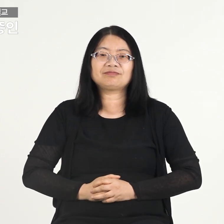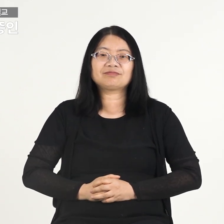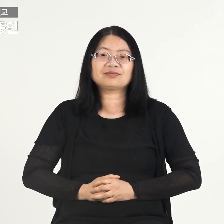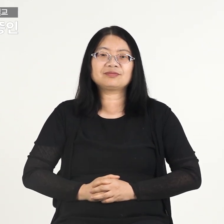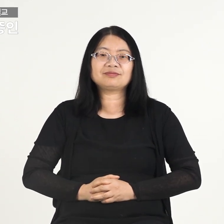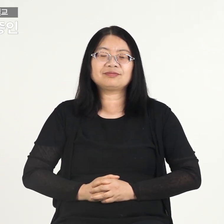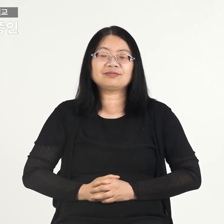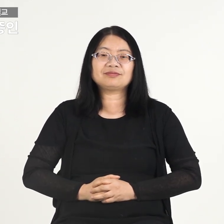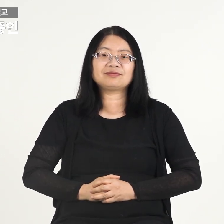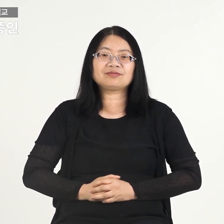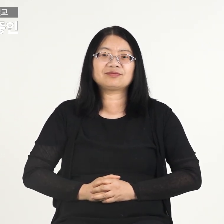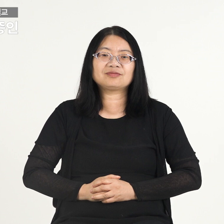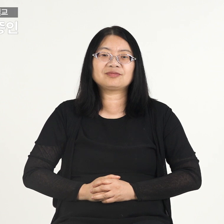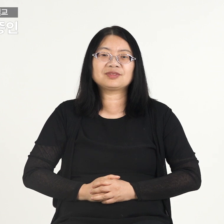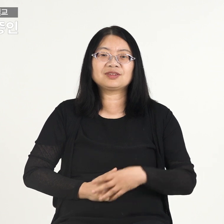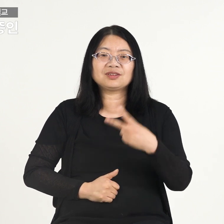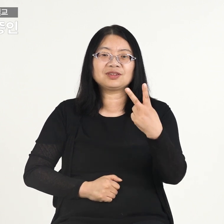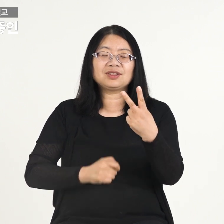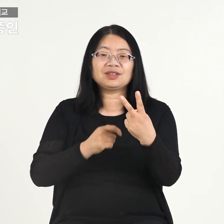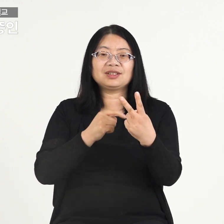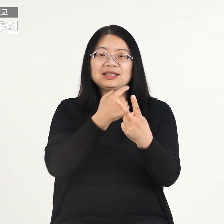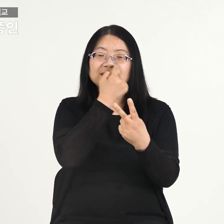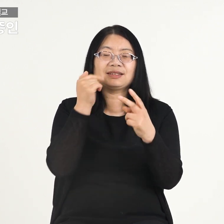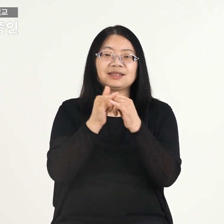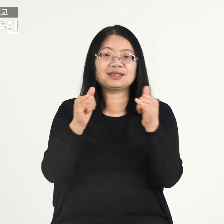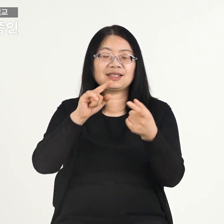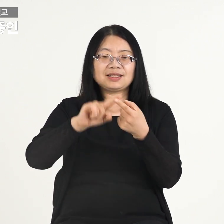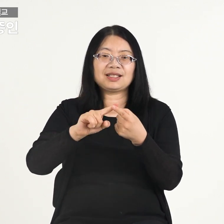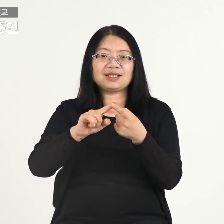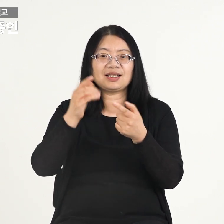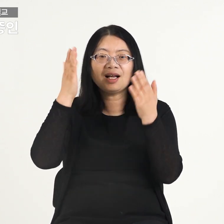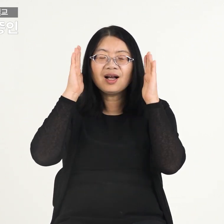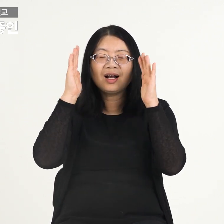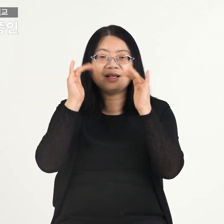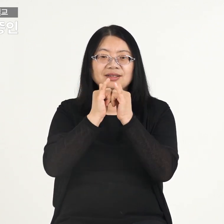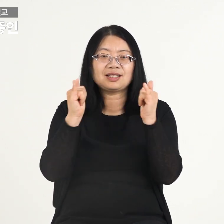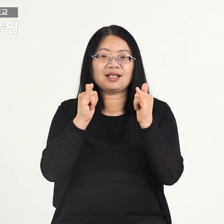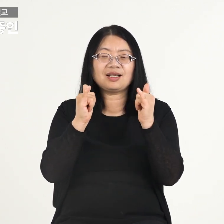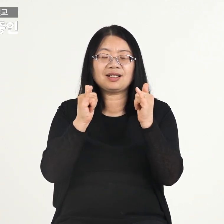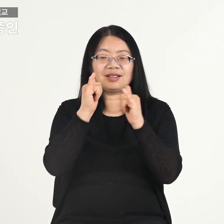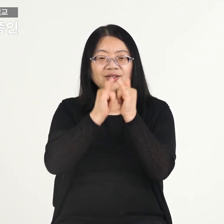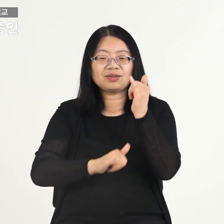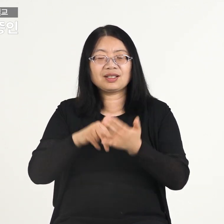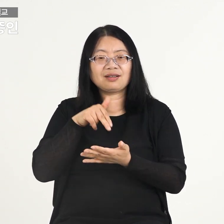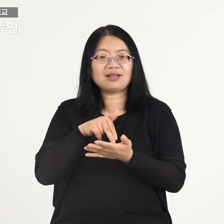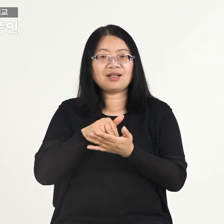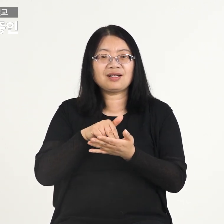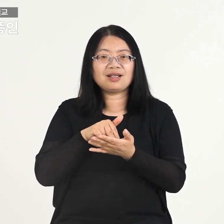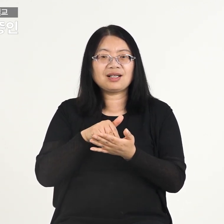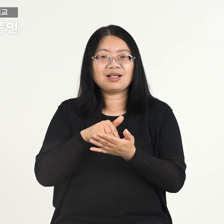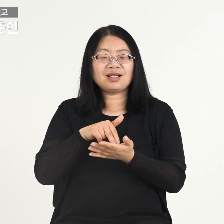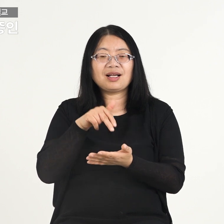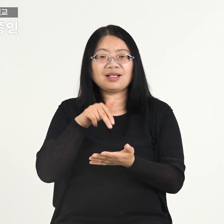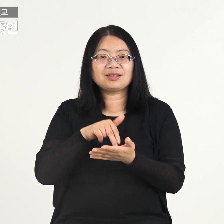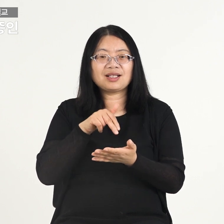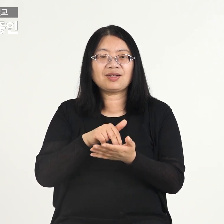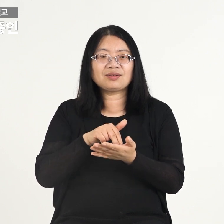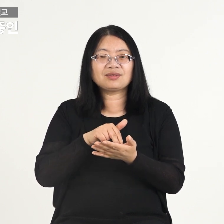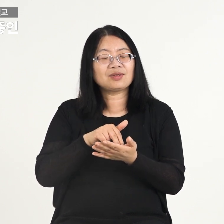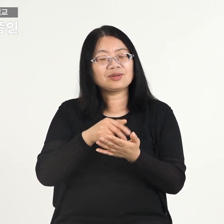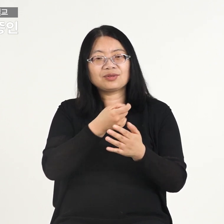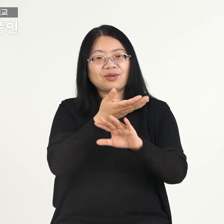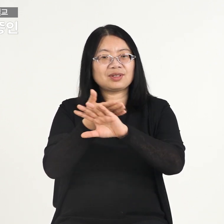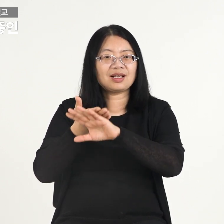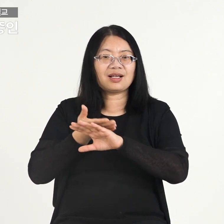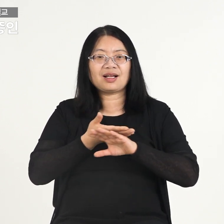보십시다. 여기서 이제 두 증인에 대해서 학자들마다 역사적으로 굉장히 의견이